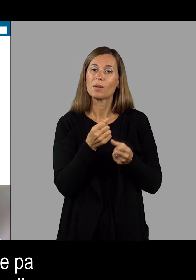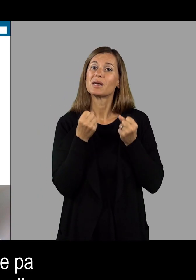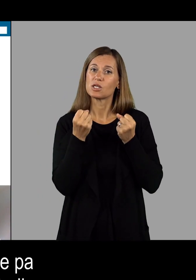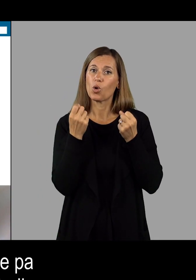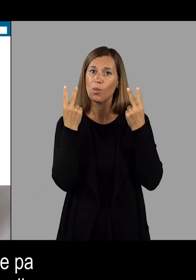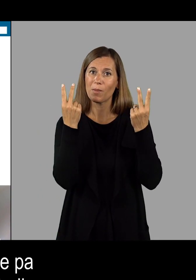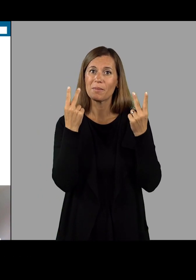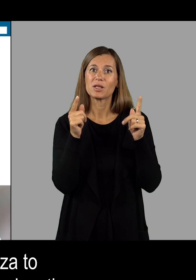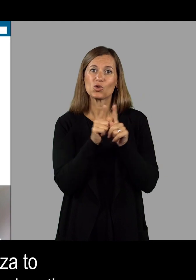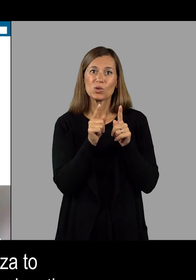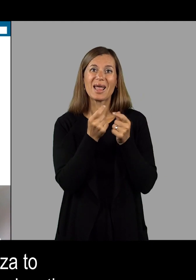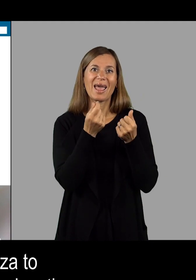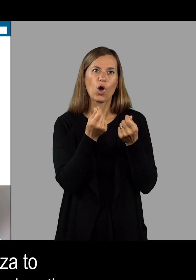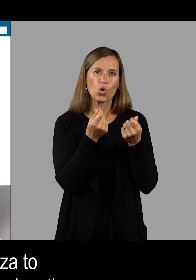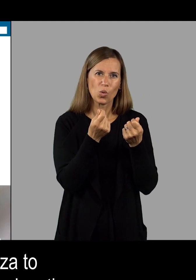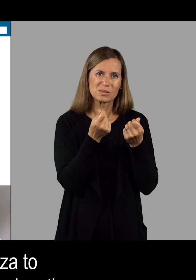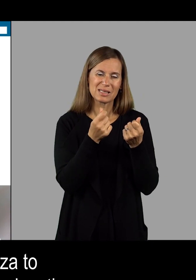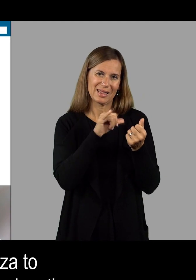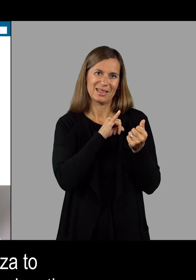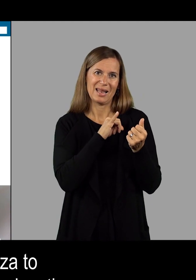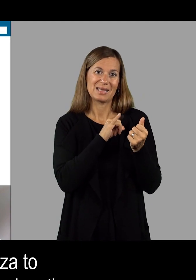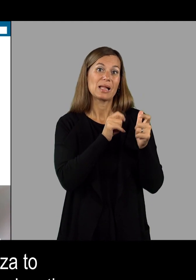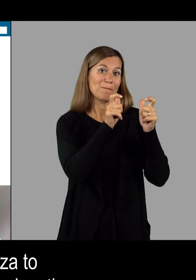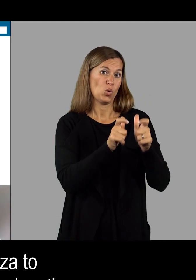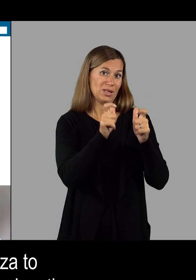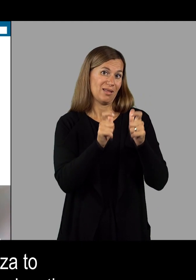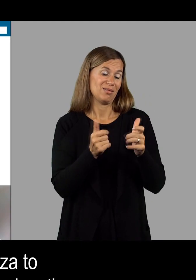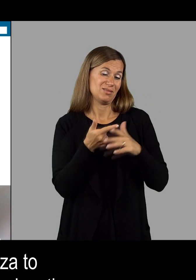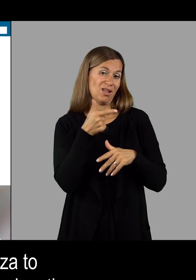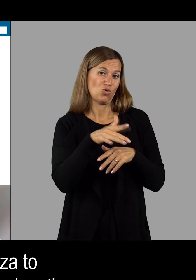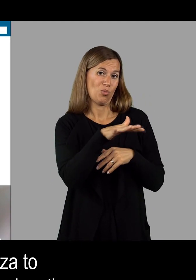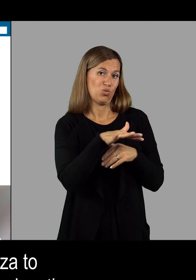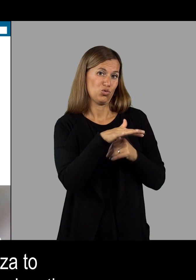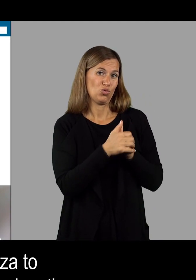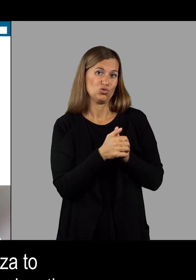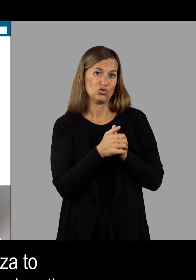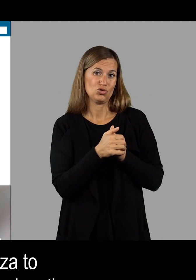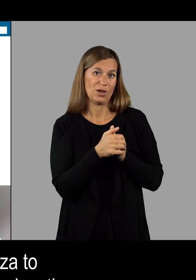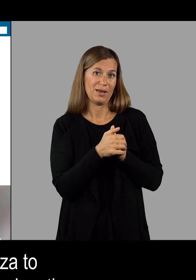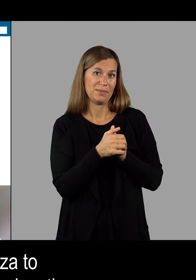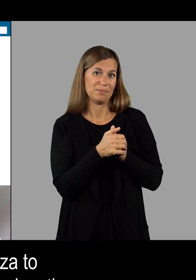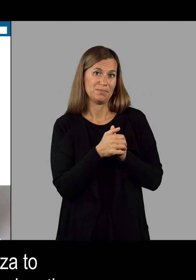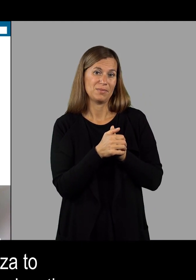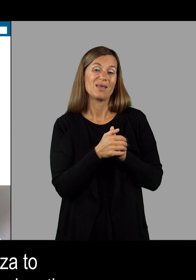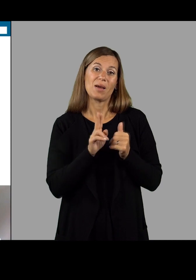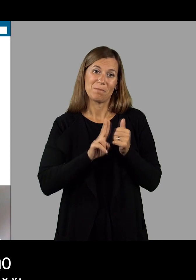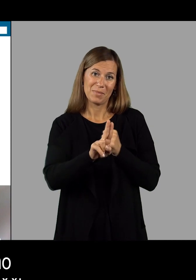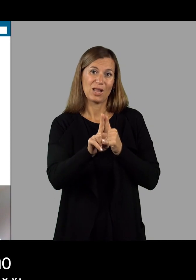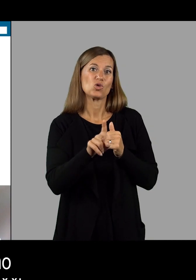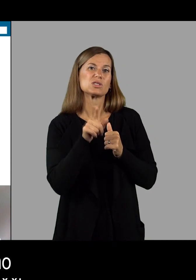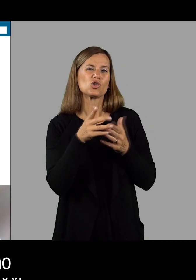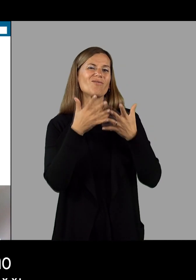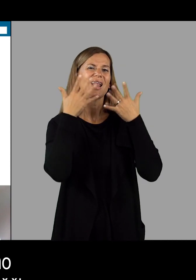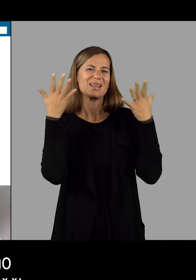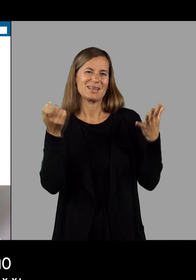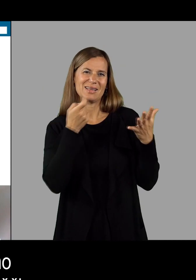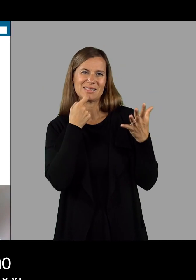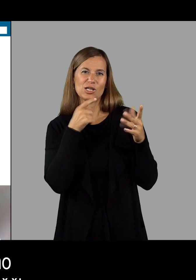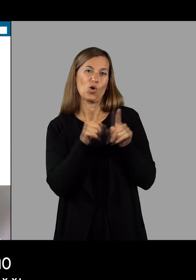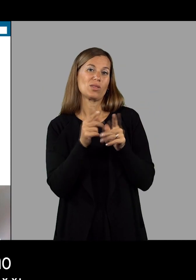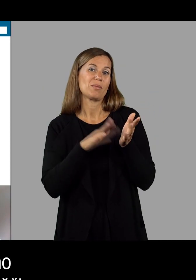zelo pomemben tudi ekonomski interes podjetij za to področje, kjer so seveda v prednosti veliki jeziki,